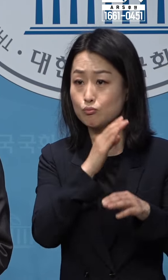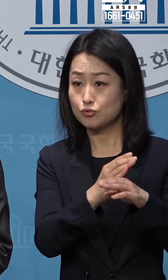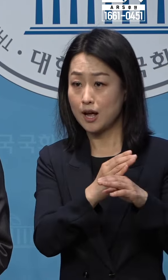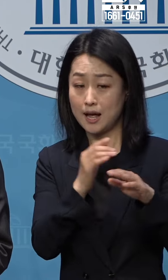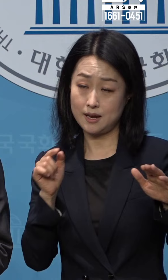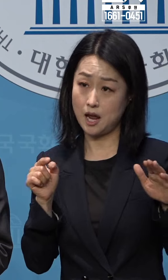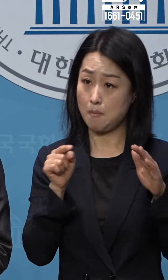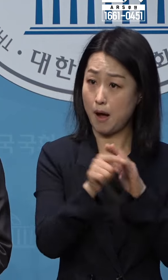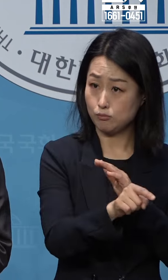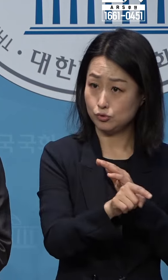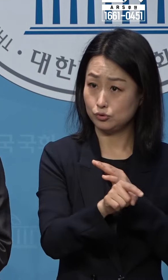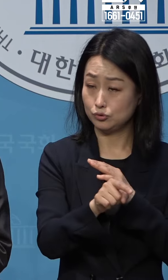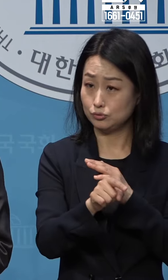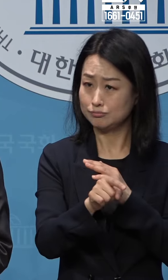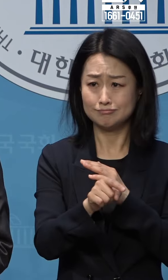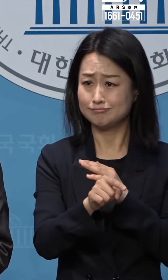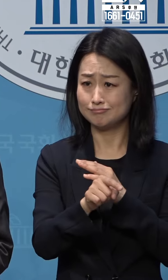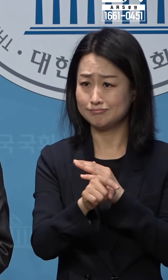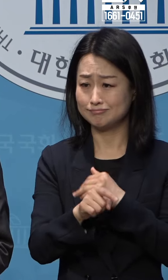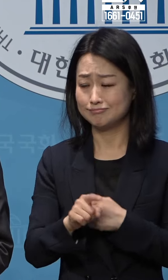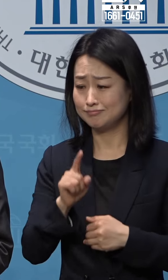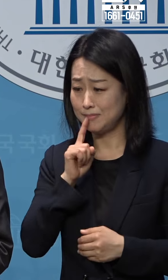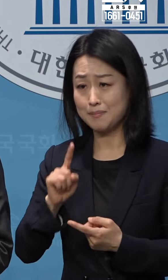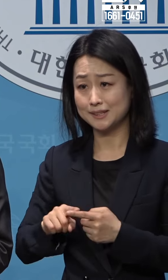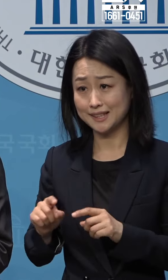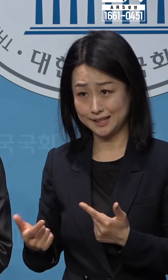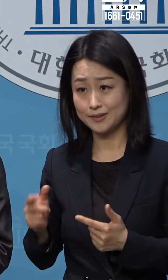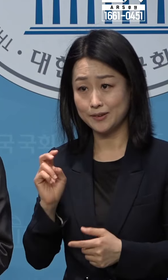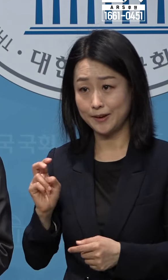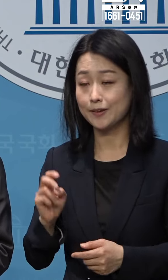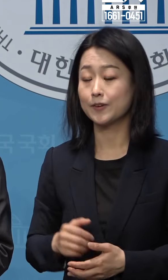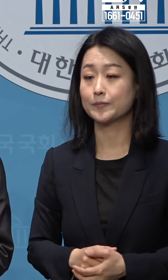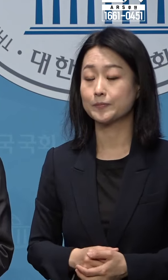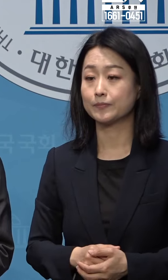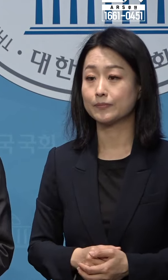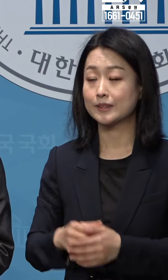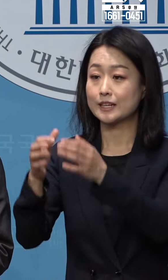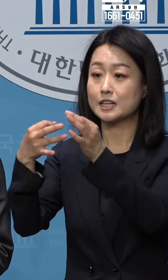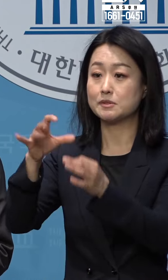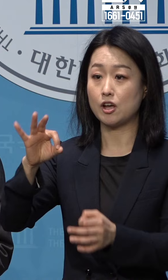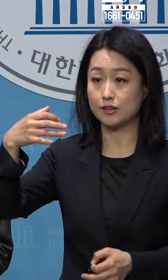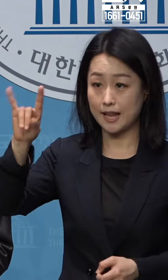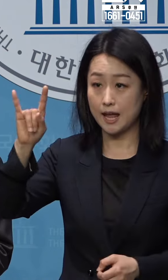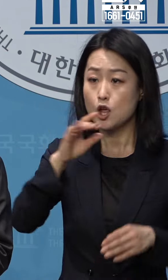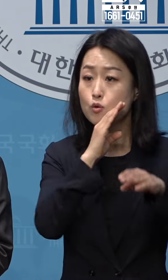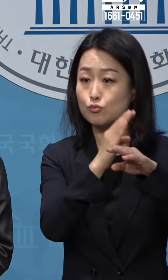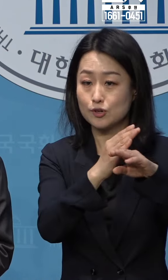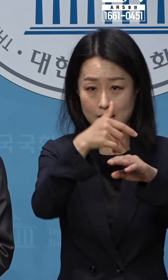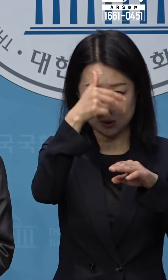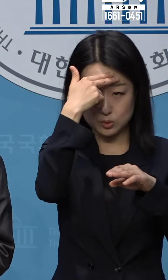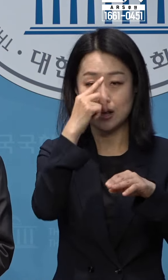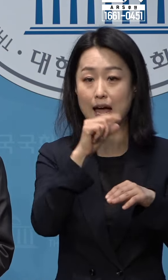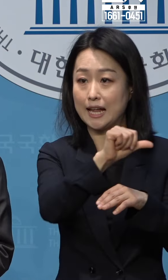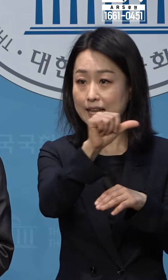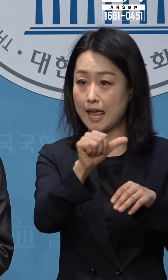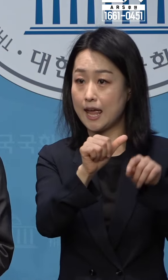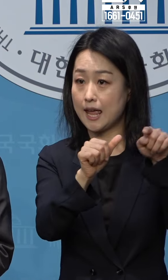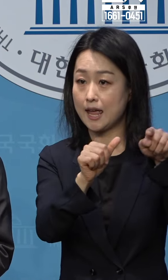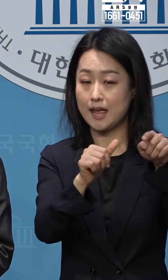방북을 추진했다는 것은 소가 웃을 일입니다 김성태는 북한 조선 아태 위와